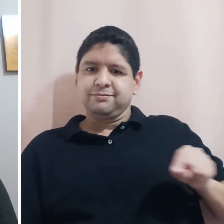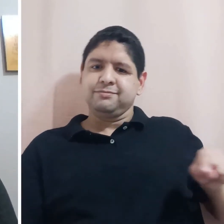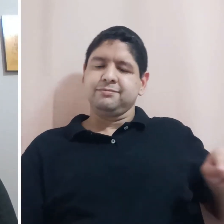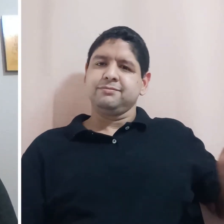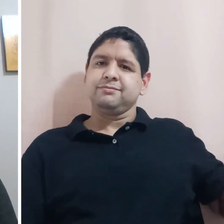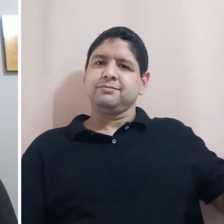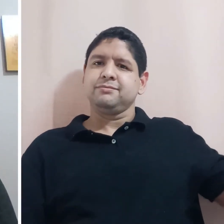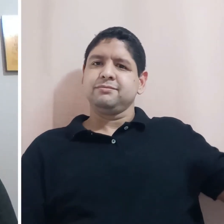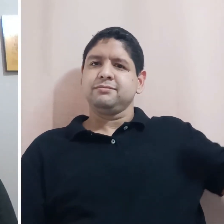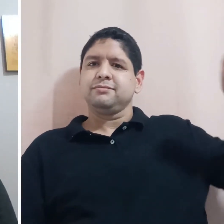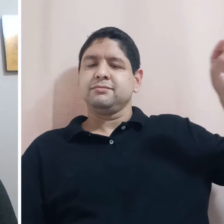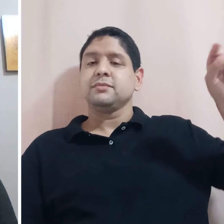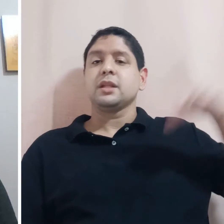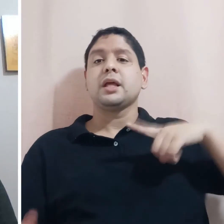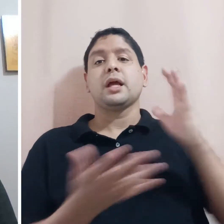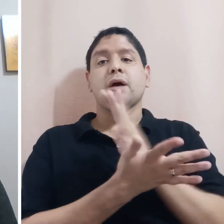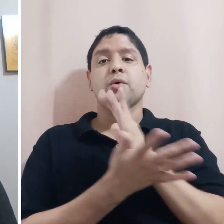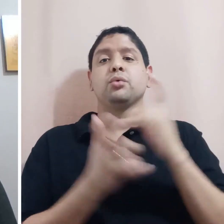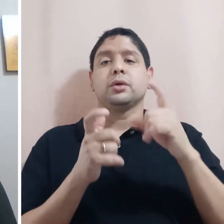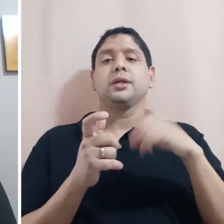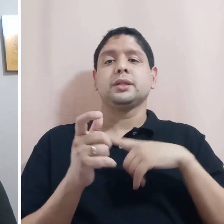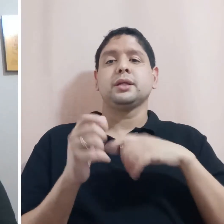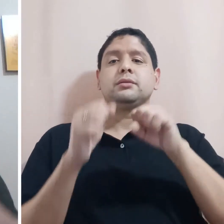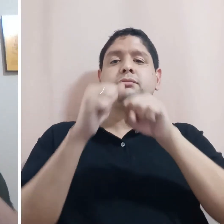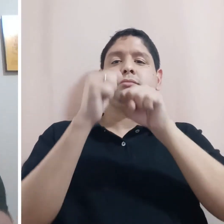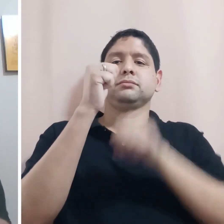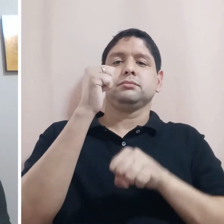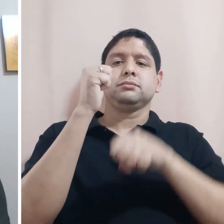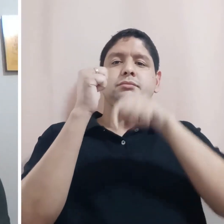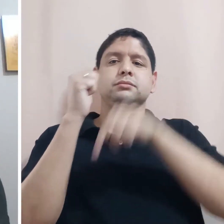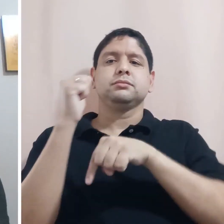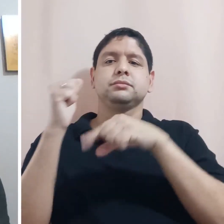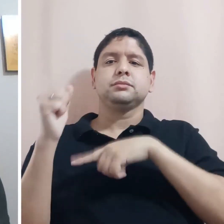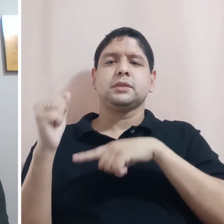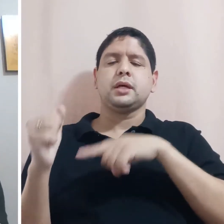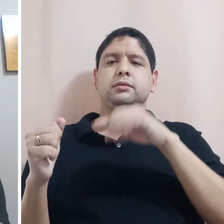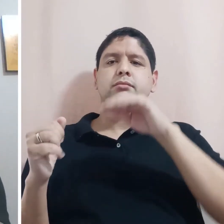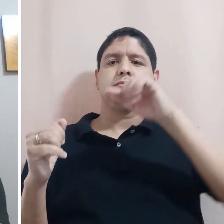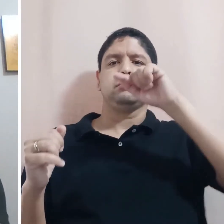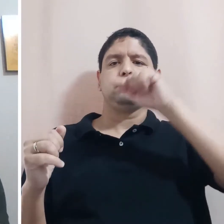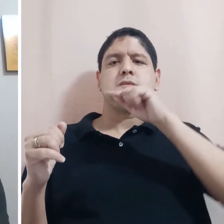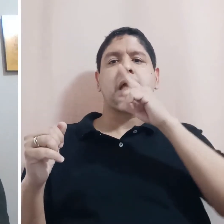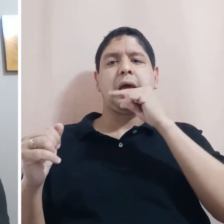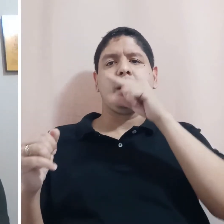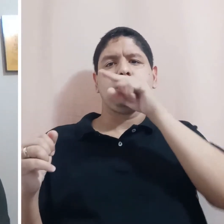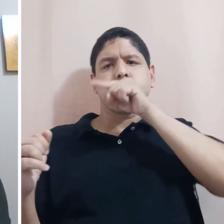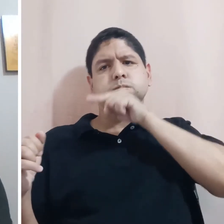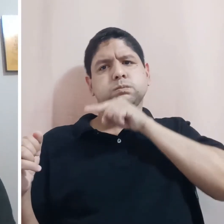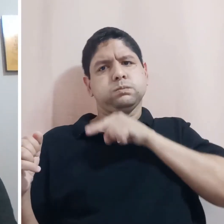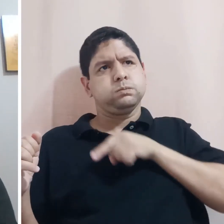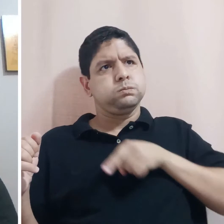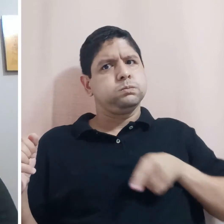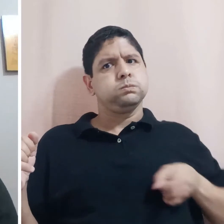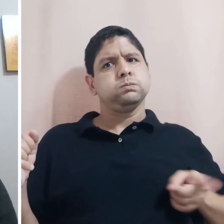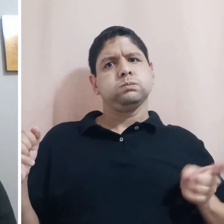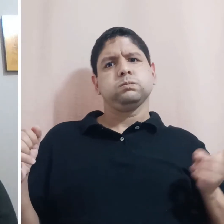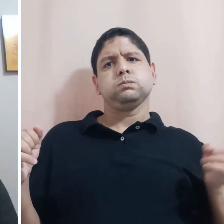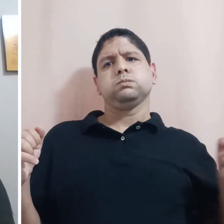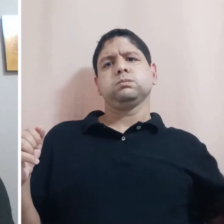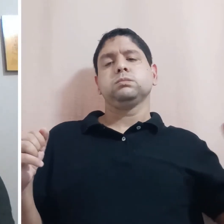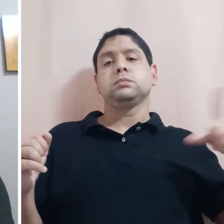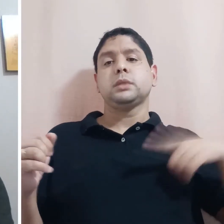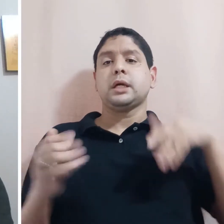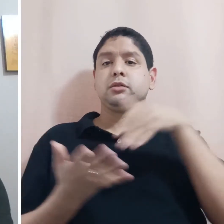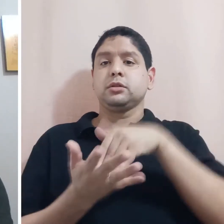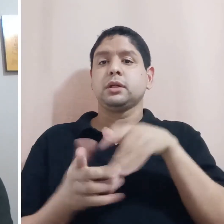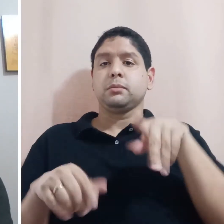que se contornar um continente, que era o continente africano, que estava ao sul, né? Contornava-se por mar pelo